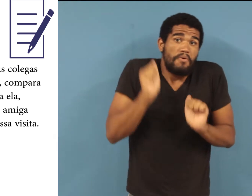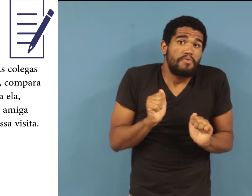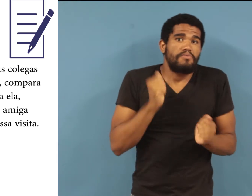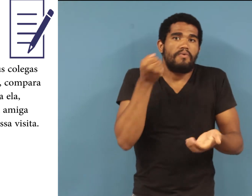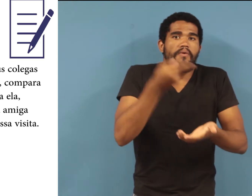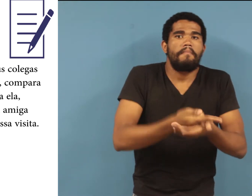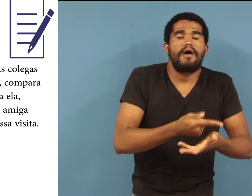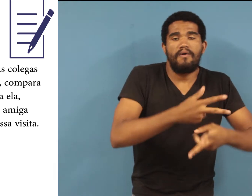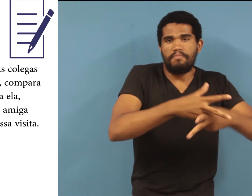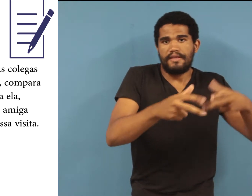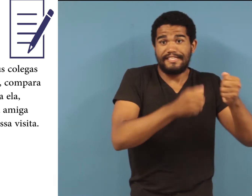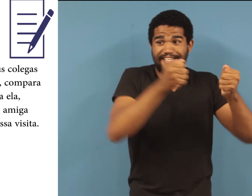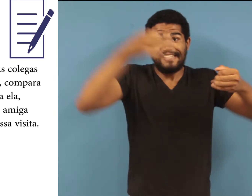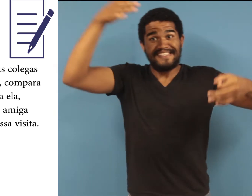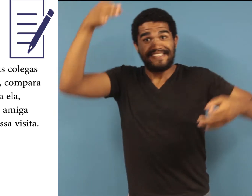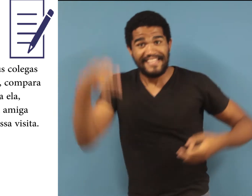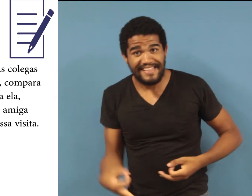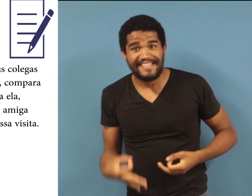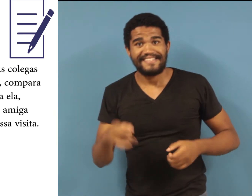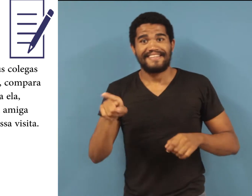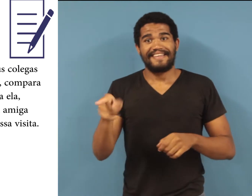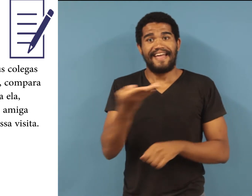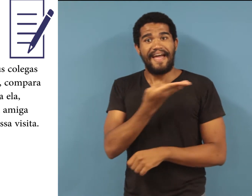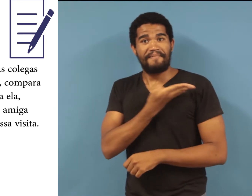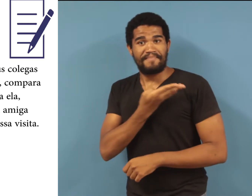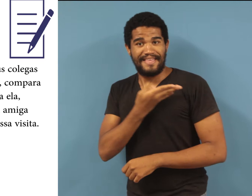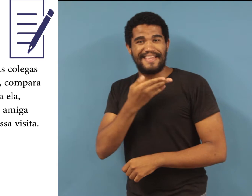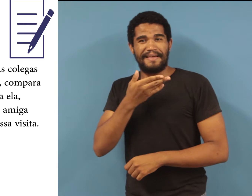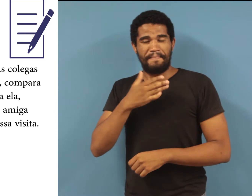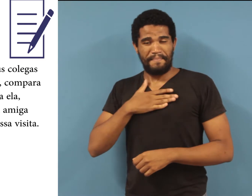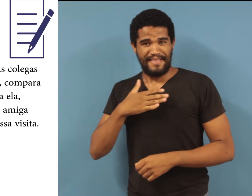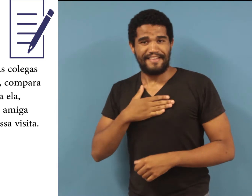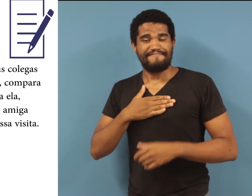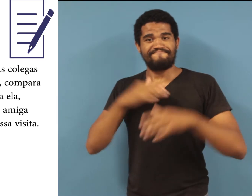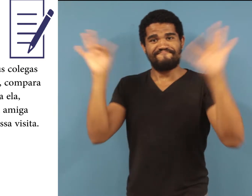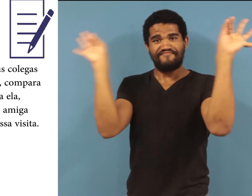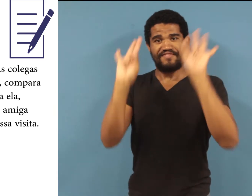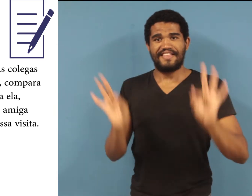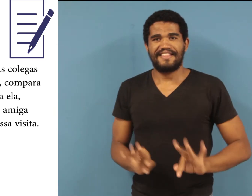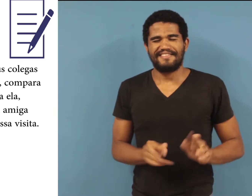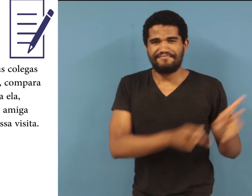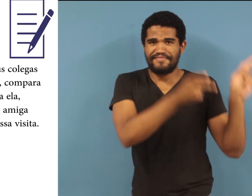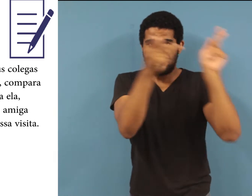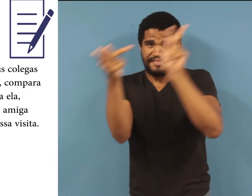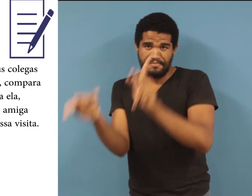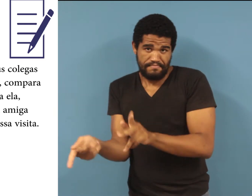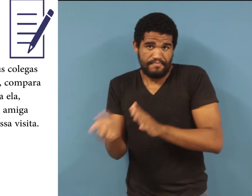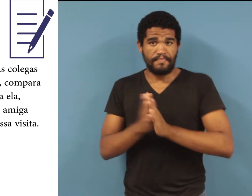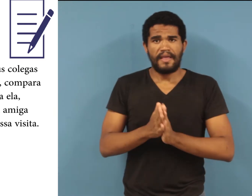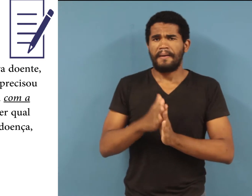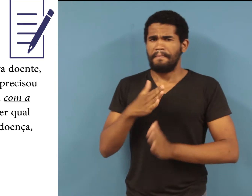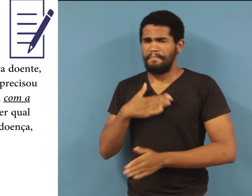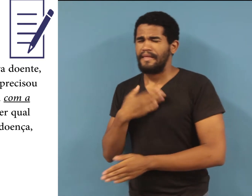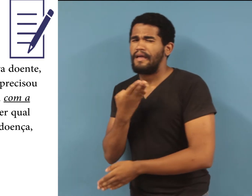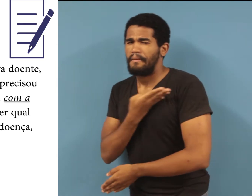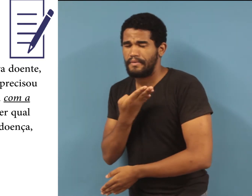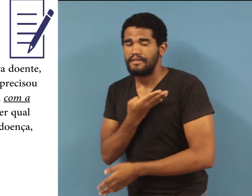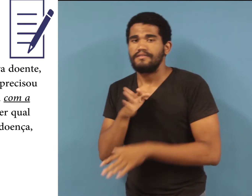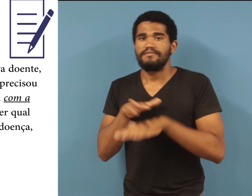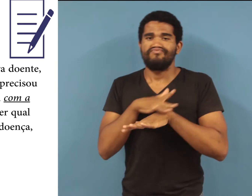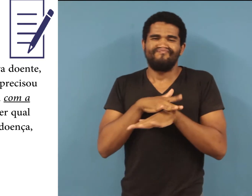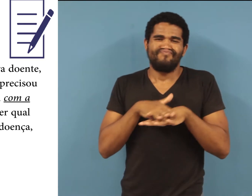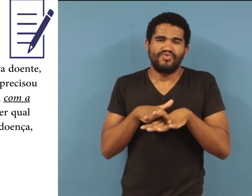ela. Certamente, minha amiga ficará feliz com a nossa visita. Minha amiga estava